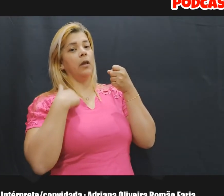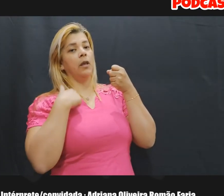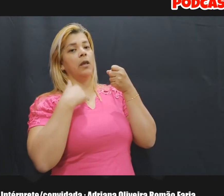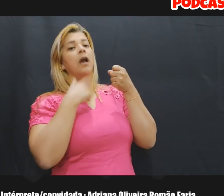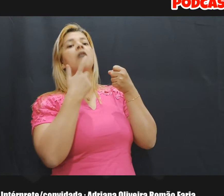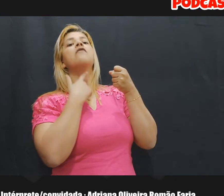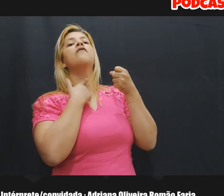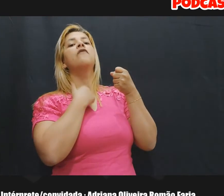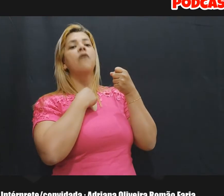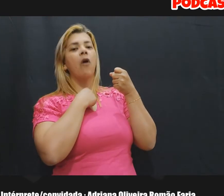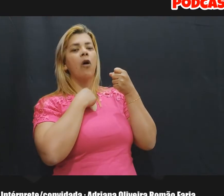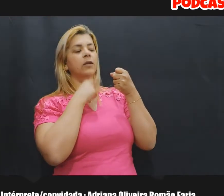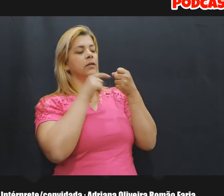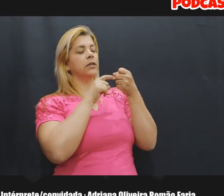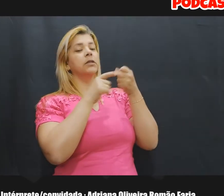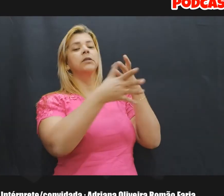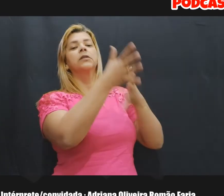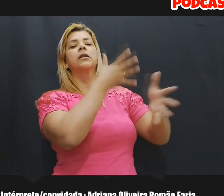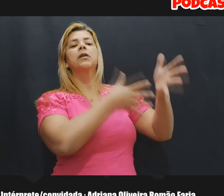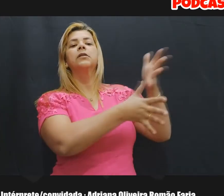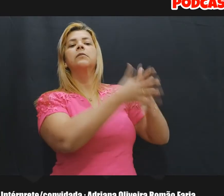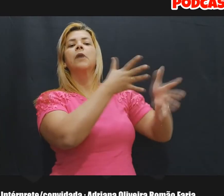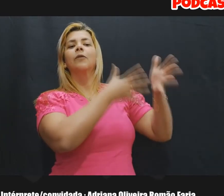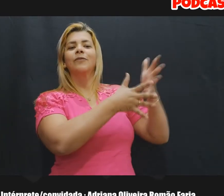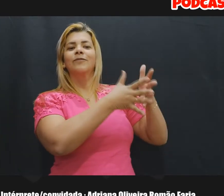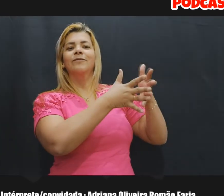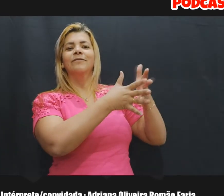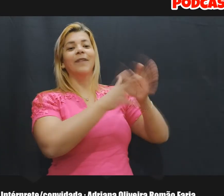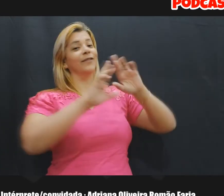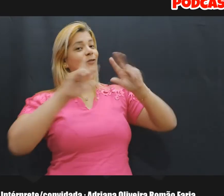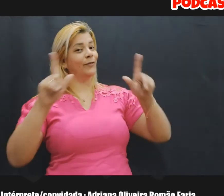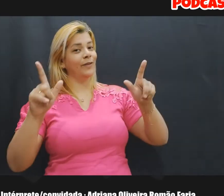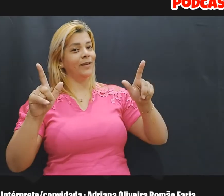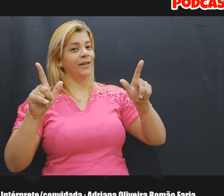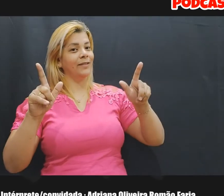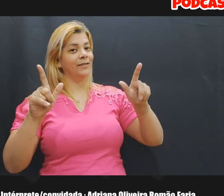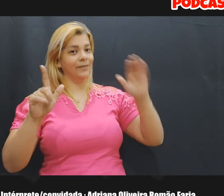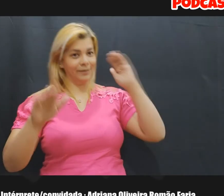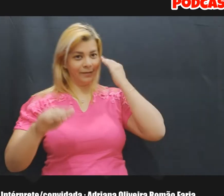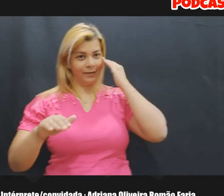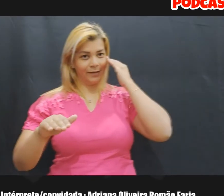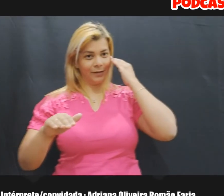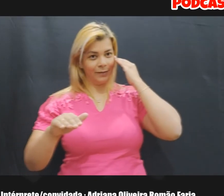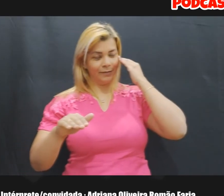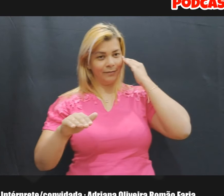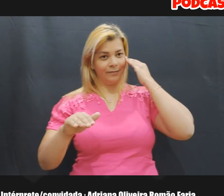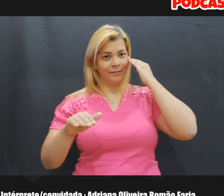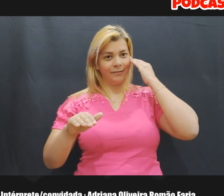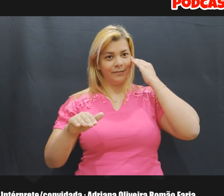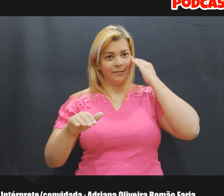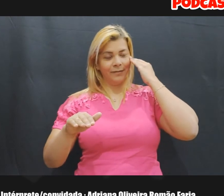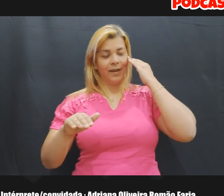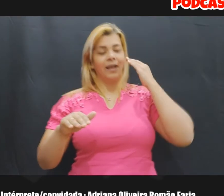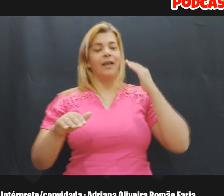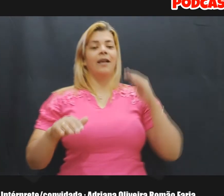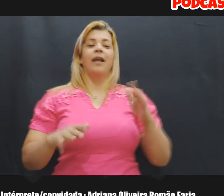é as mãos, né, em português. Mas eu falando com ele é Libras. Então,